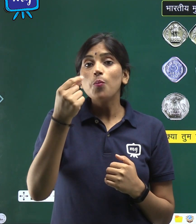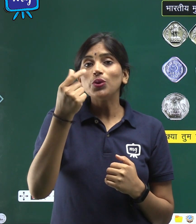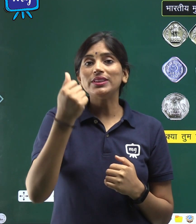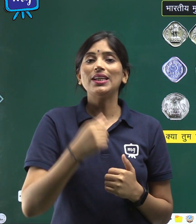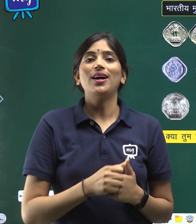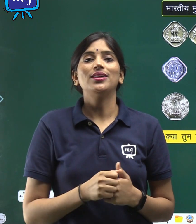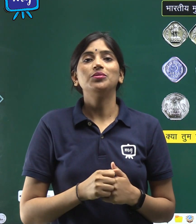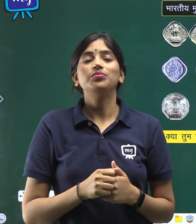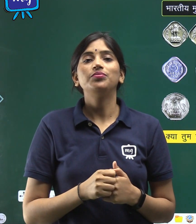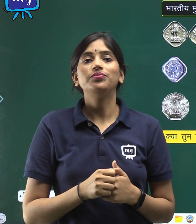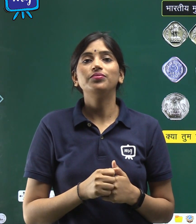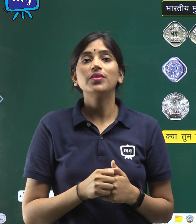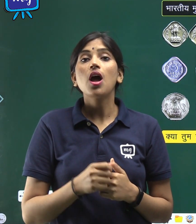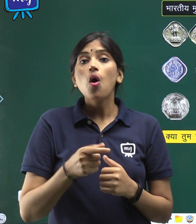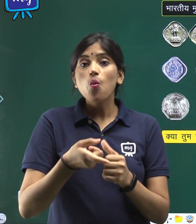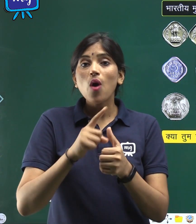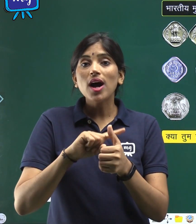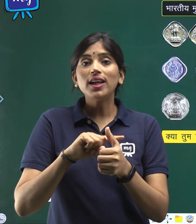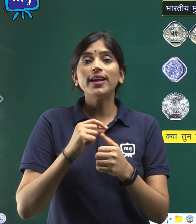मुद्रा वाले